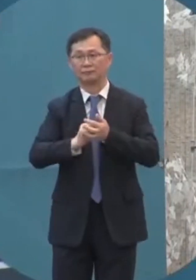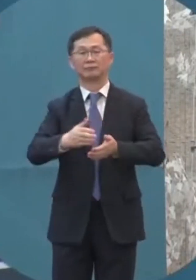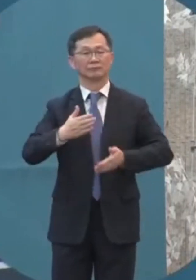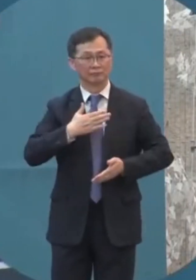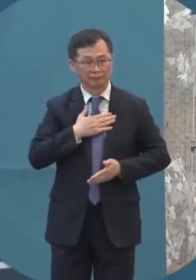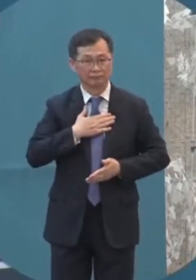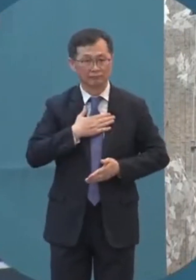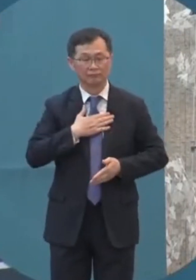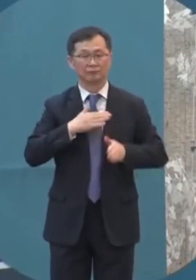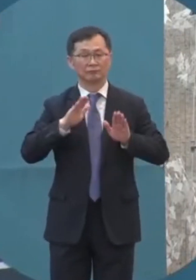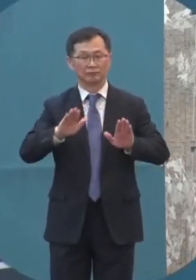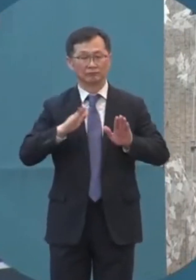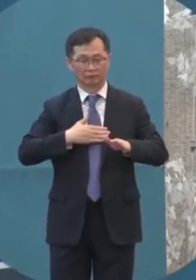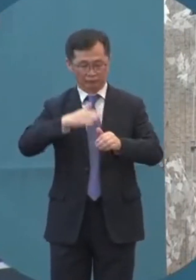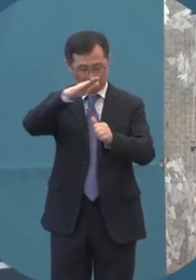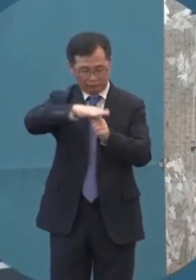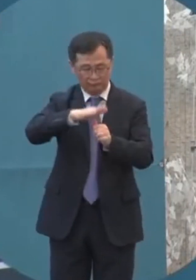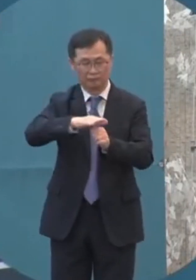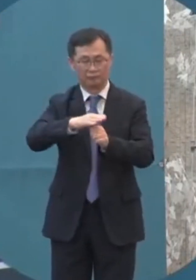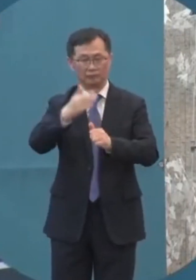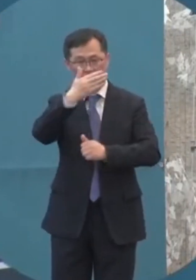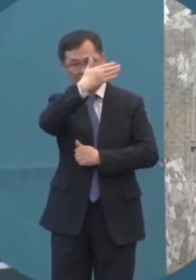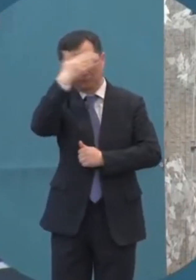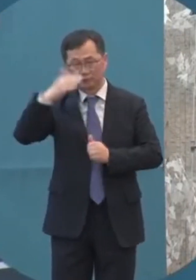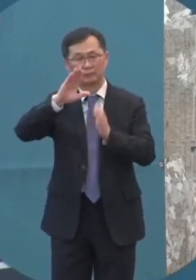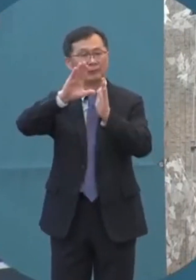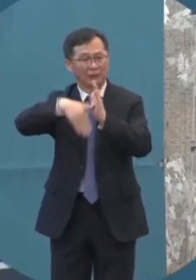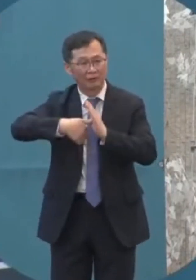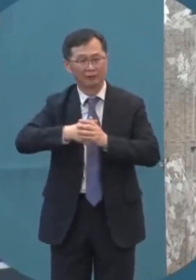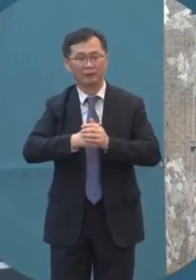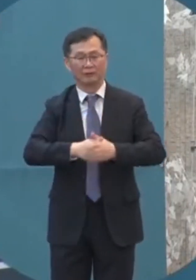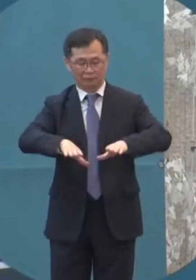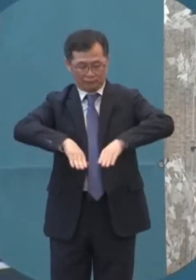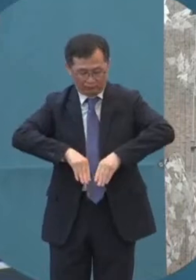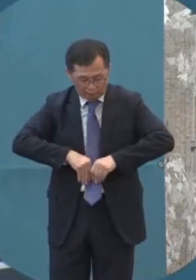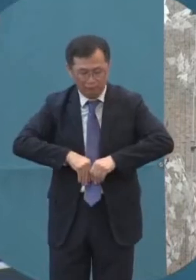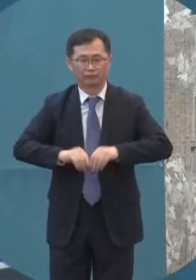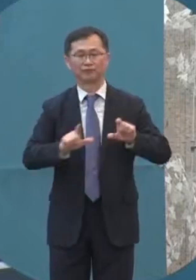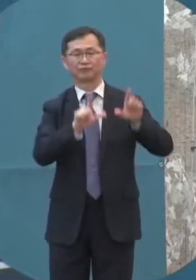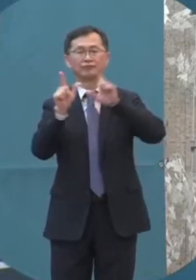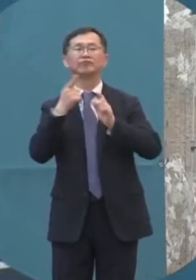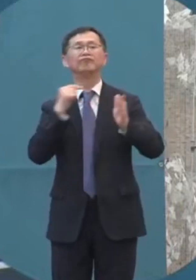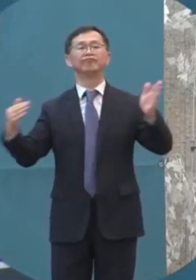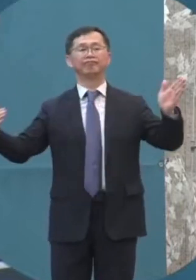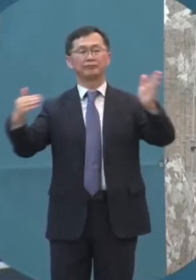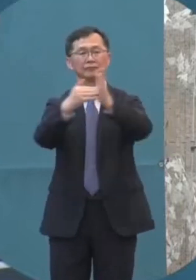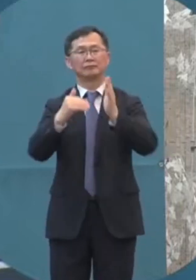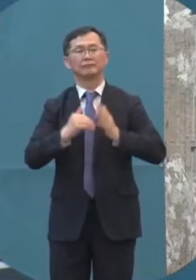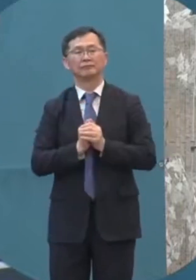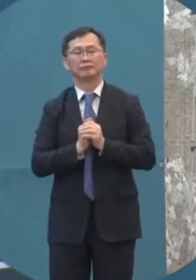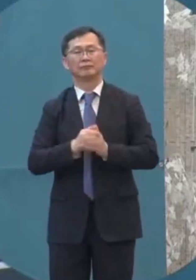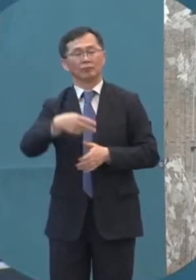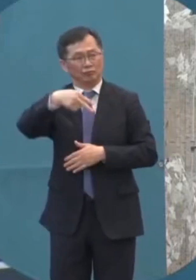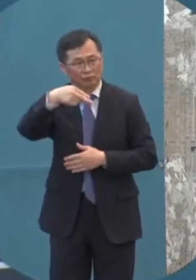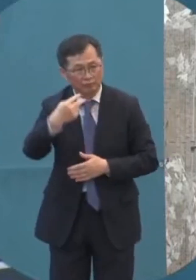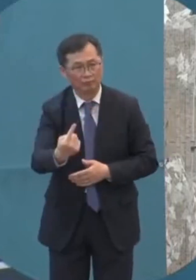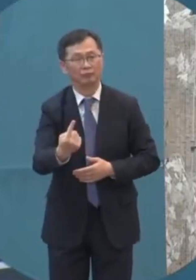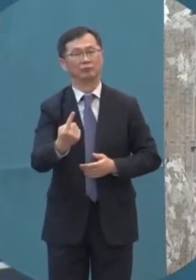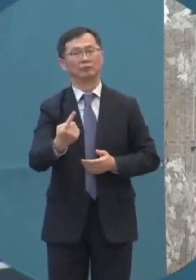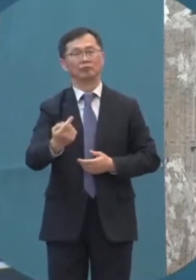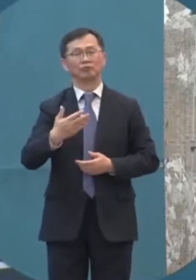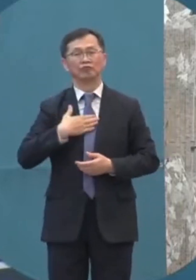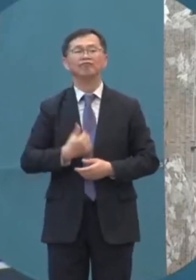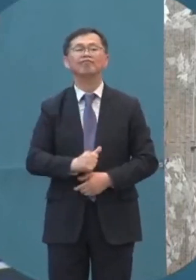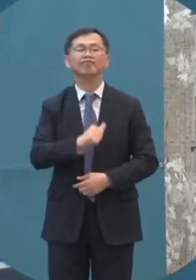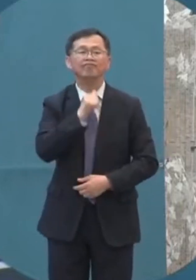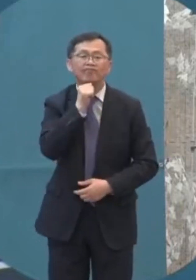저는 소년 시절, 청년 시절 참 배고프게 살았습니다. 그래도 저는